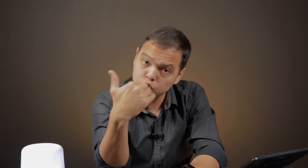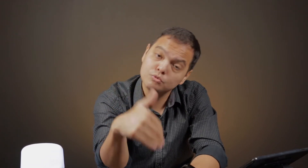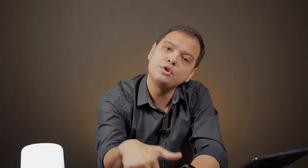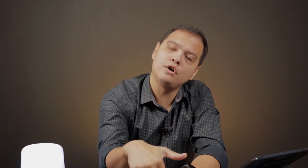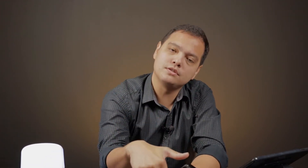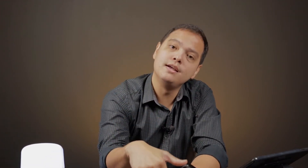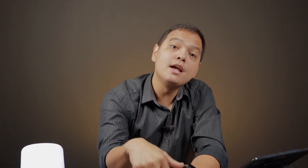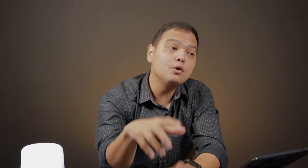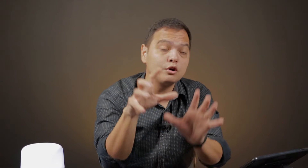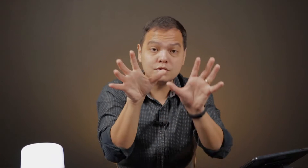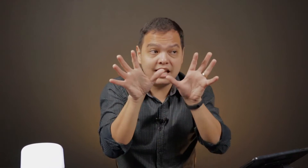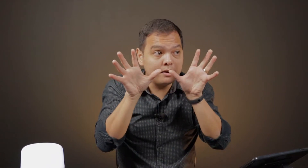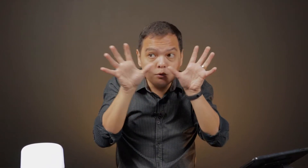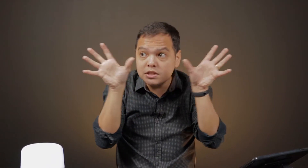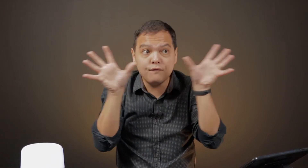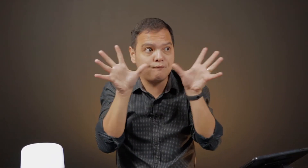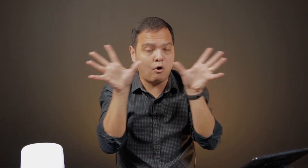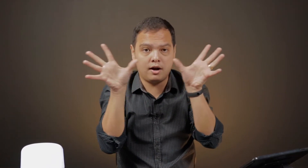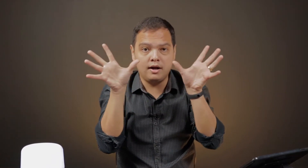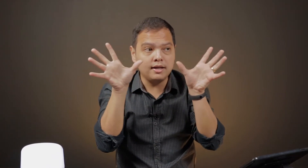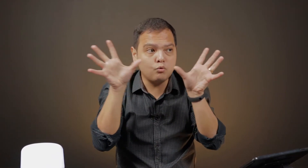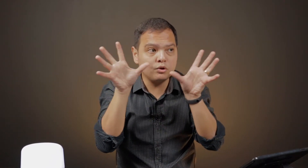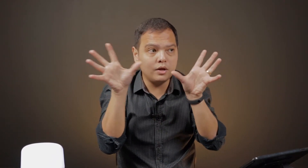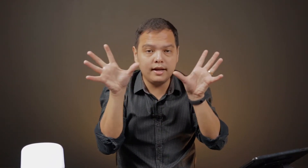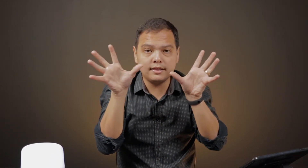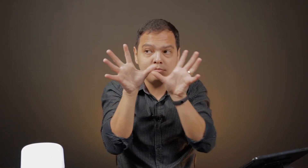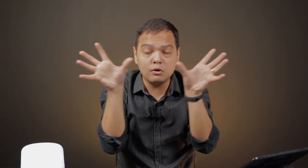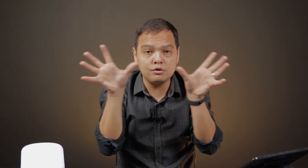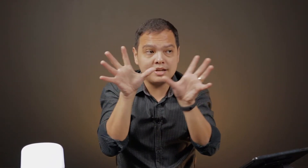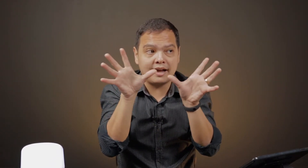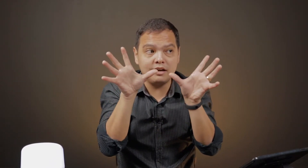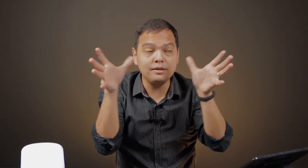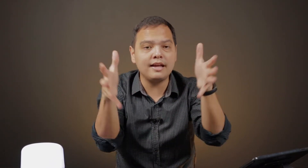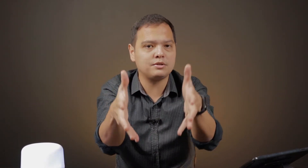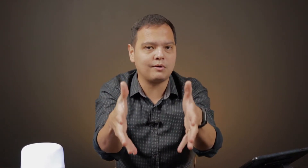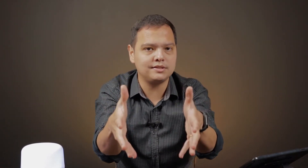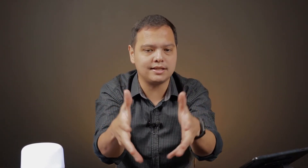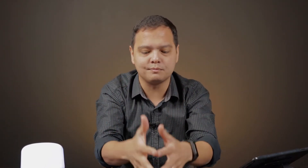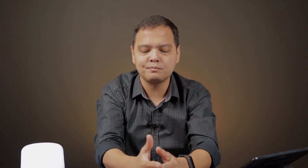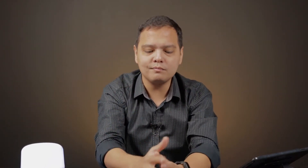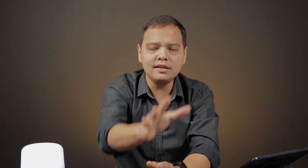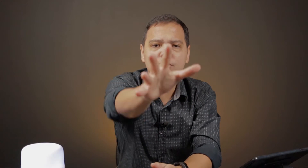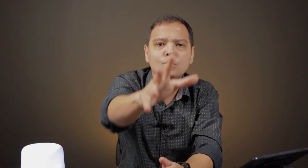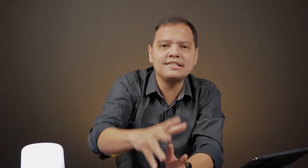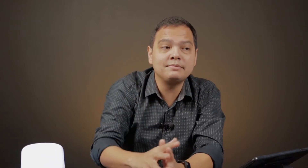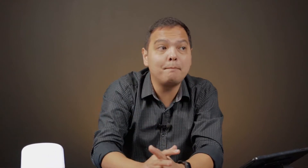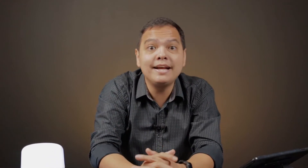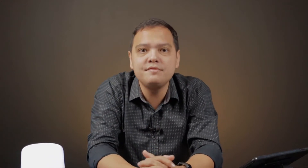somos curiosos. E o nosso cérebro não se foca enquanto ele ainda tem muita curiosidade. Ele não entende o que está acontecendo. Eu dou o exemplo da briga de